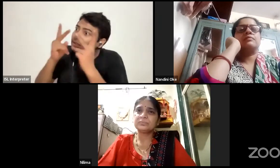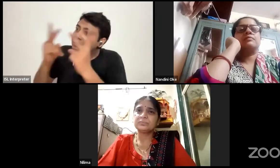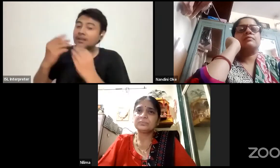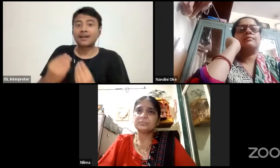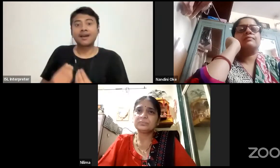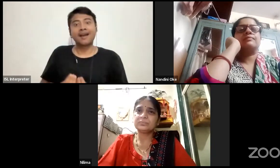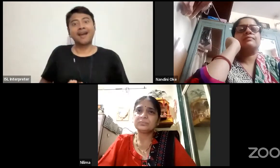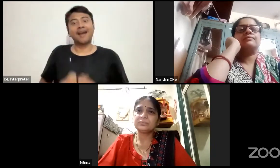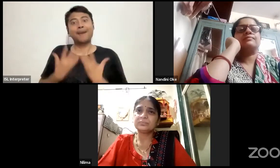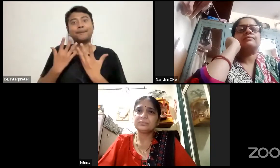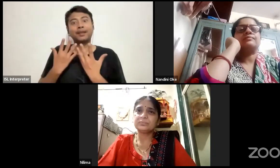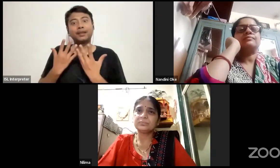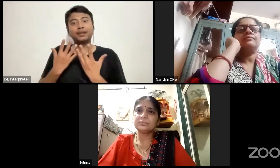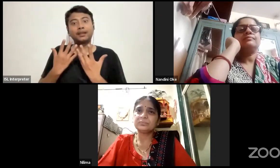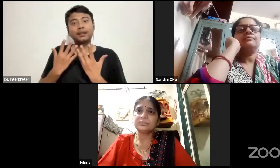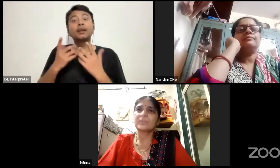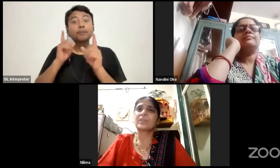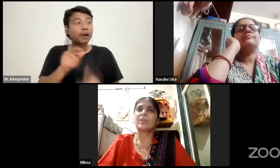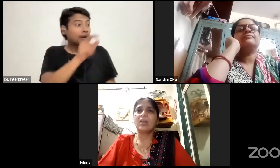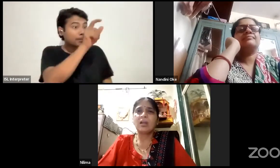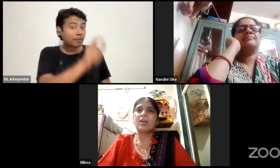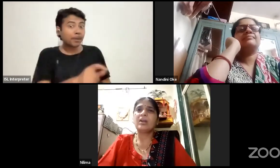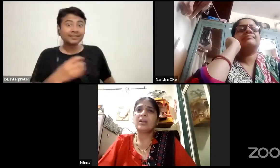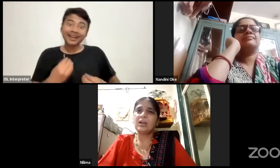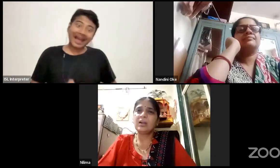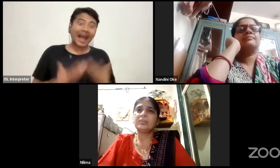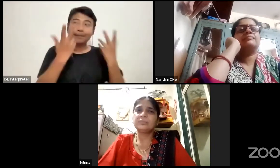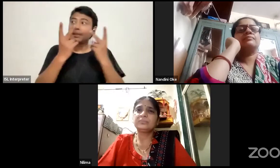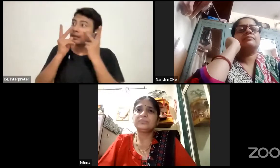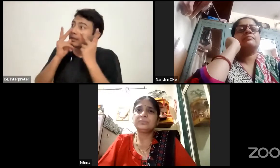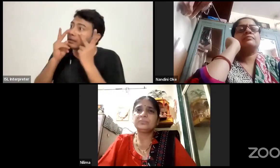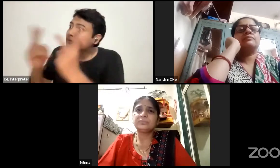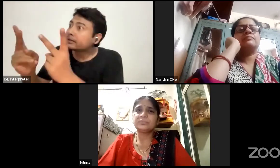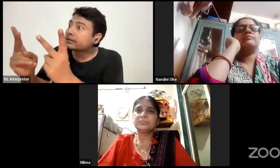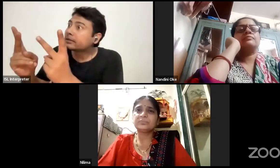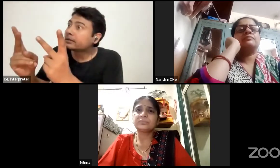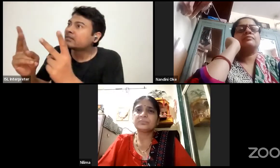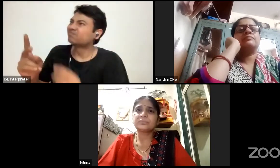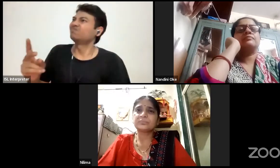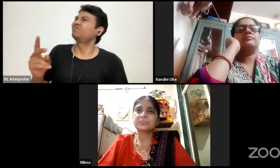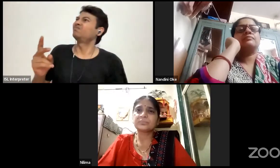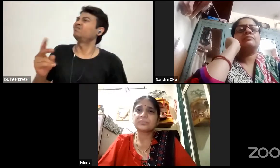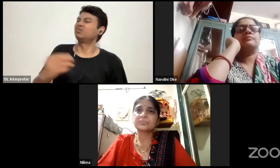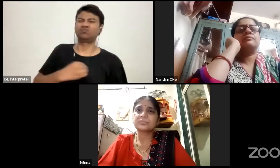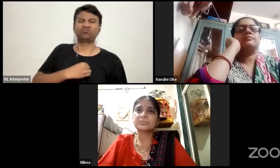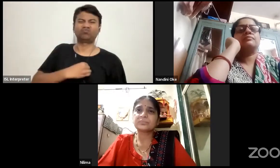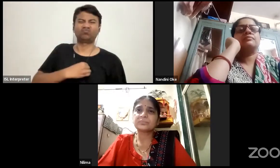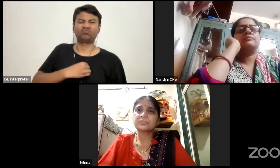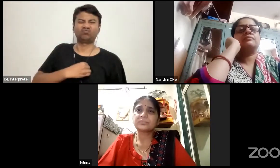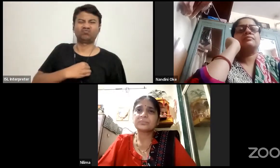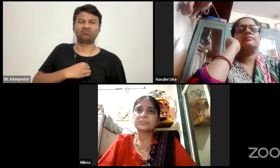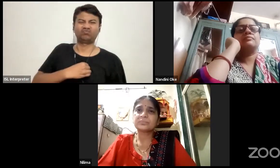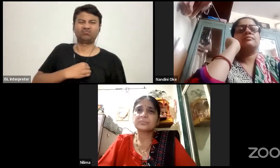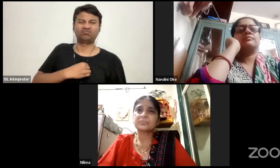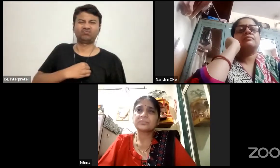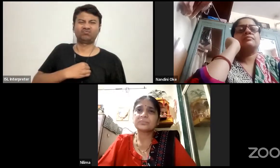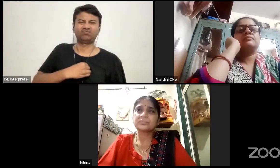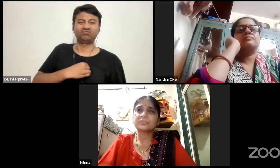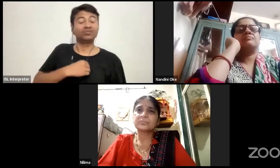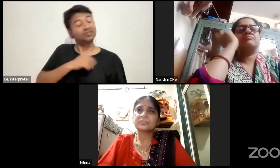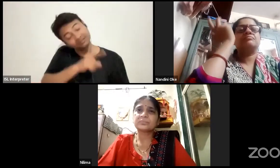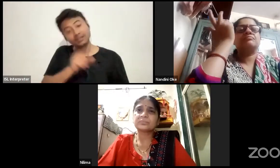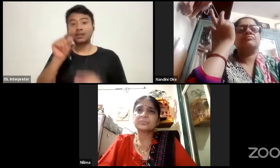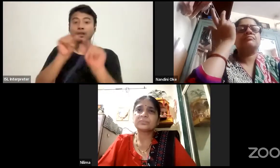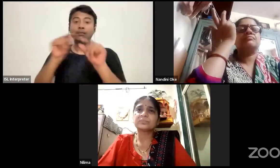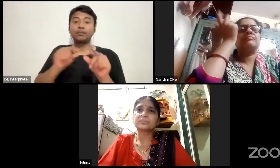पढ़ के दुखी हो जाए। तो बीरबल ने उस दीवार पे लिखा कि ये वक्त गुजर जाएगा, मतलब ये